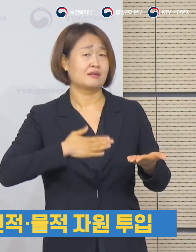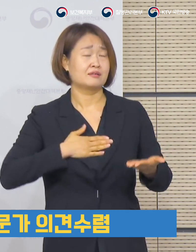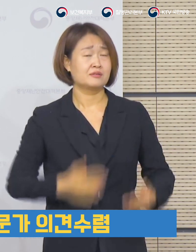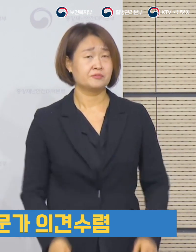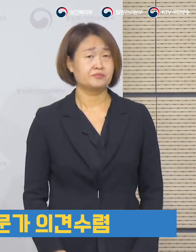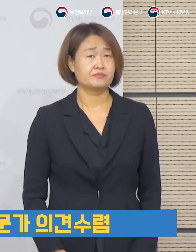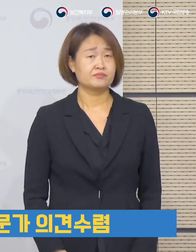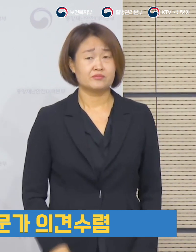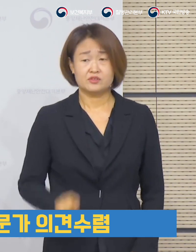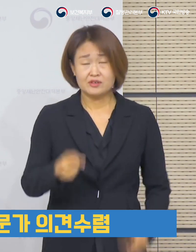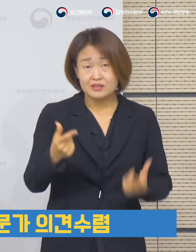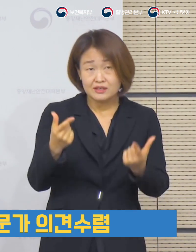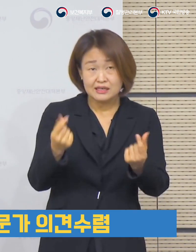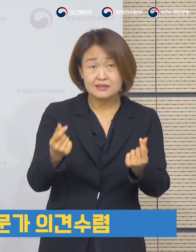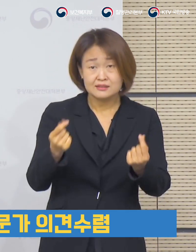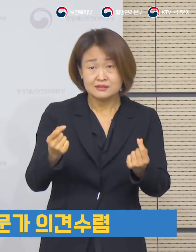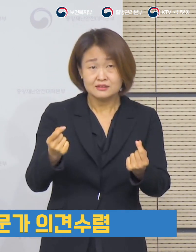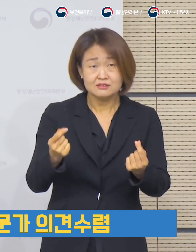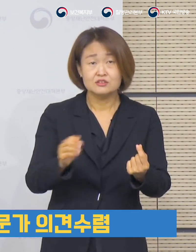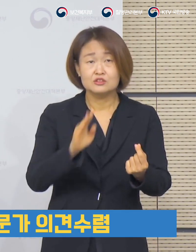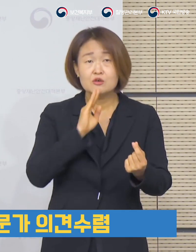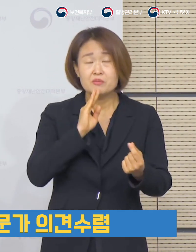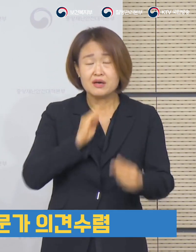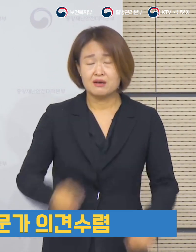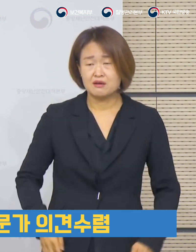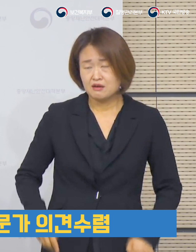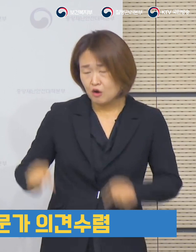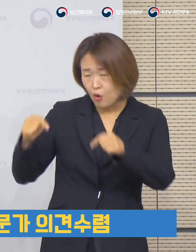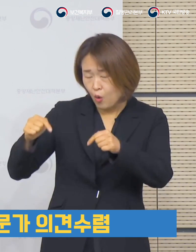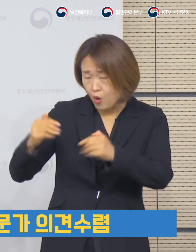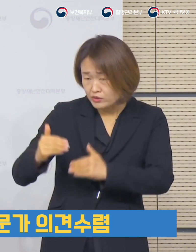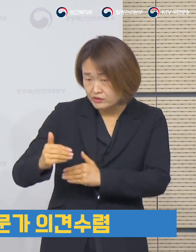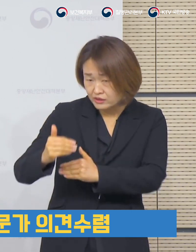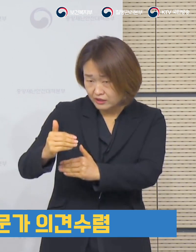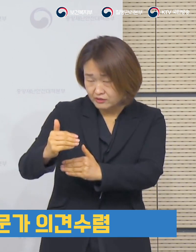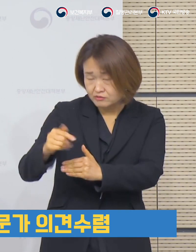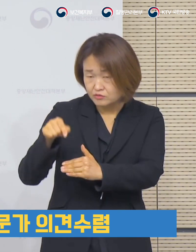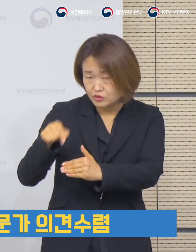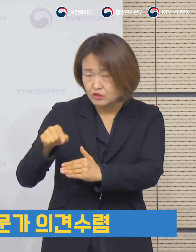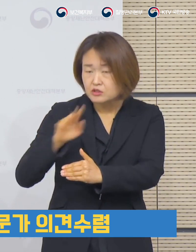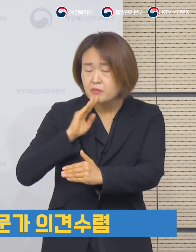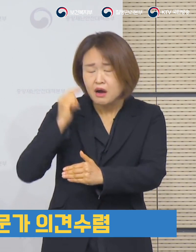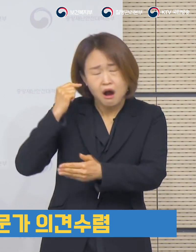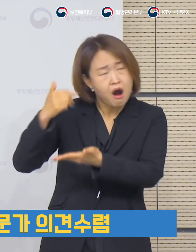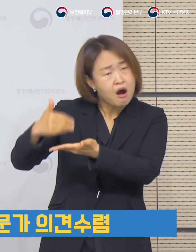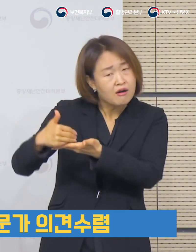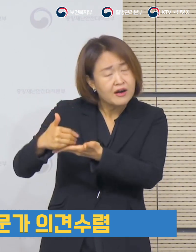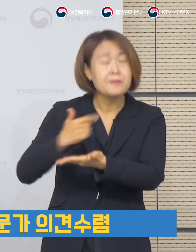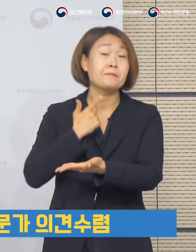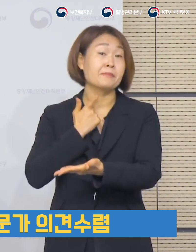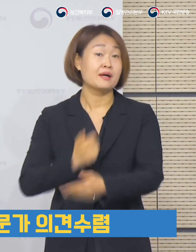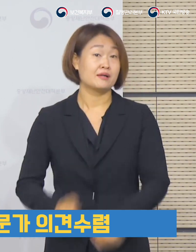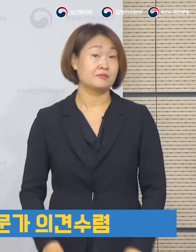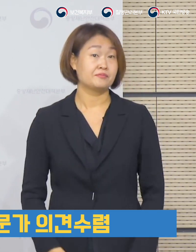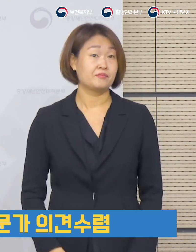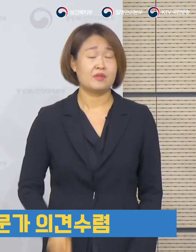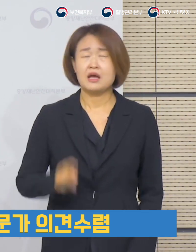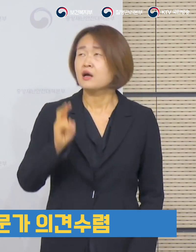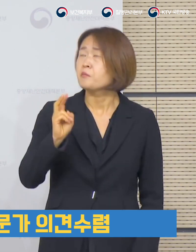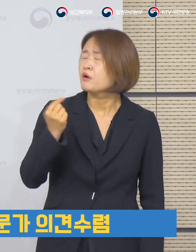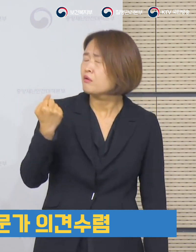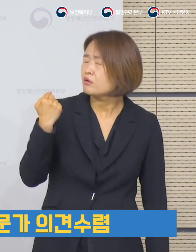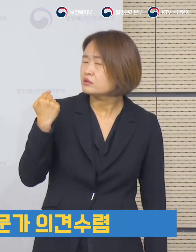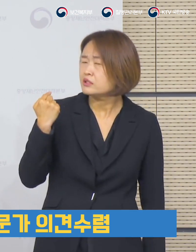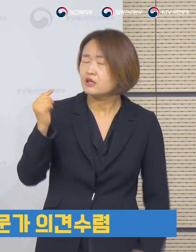또 이러한 저희가 그 협의회 진행 과정에서도 의견을 들은 바가 있습니다. 아마 어제 그